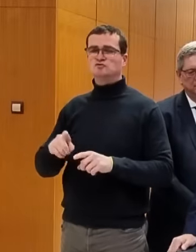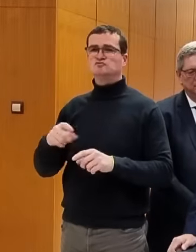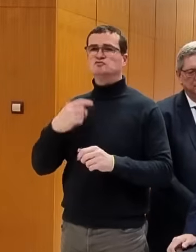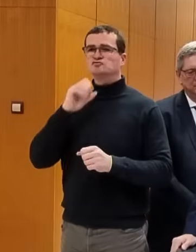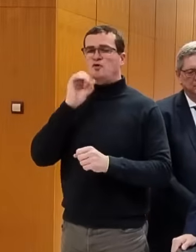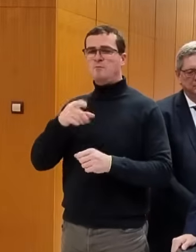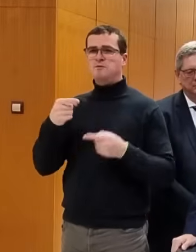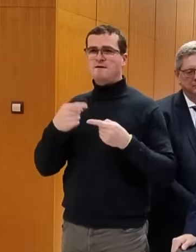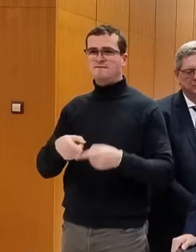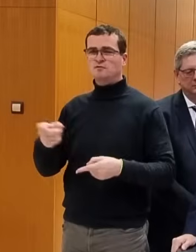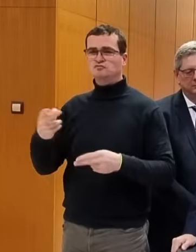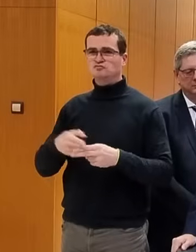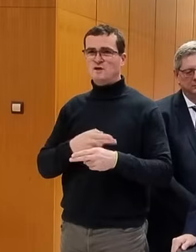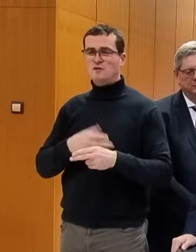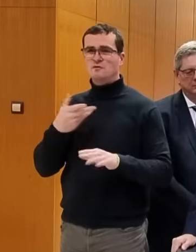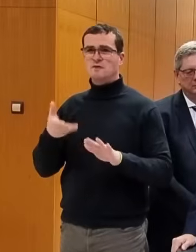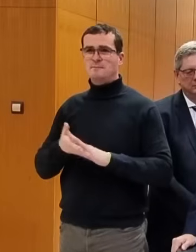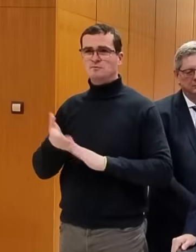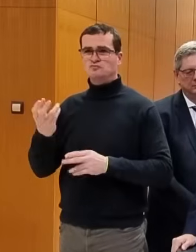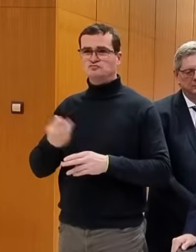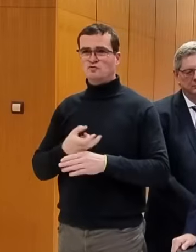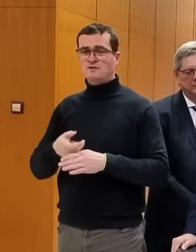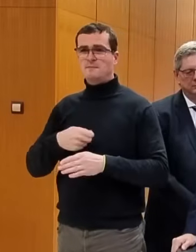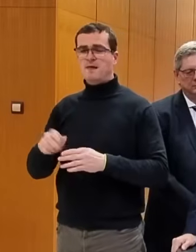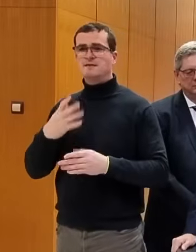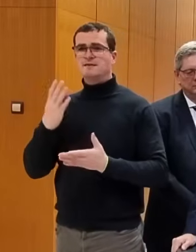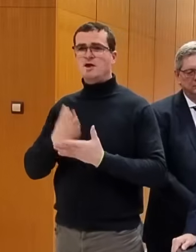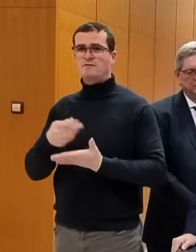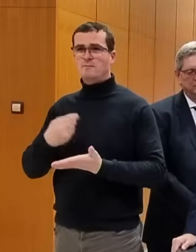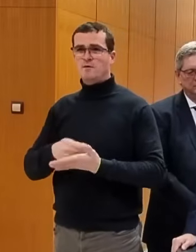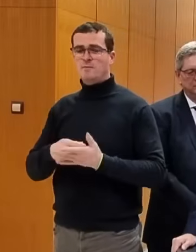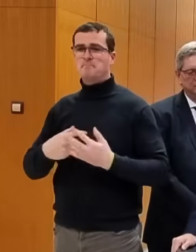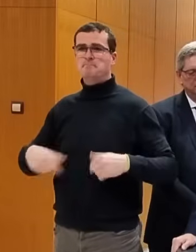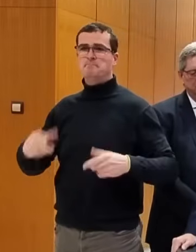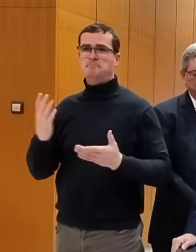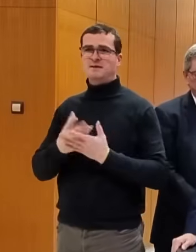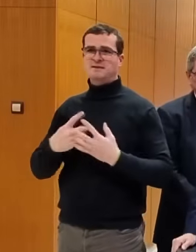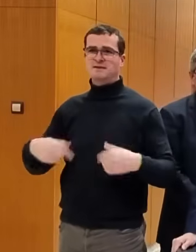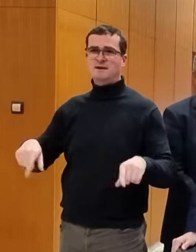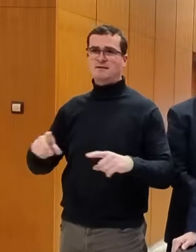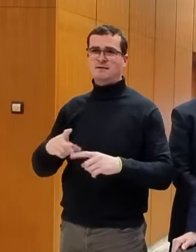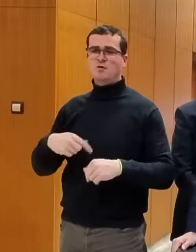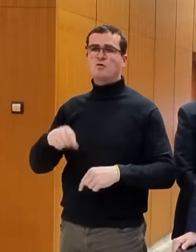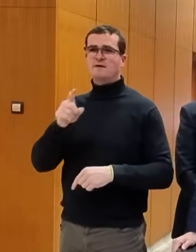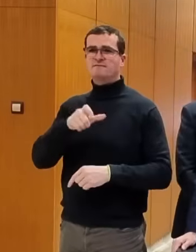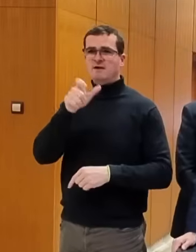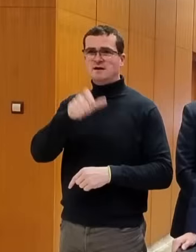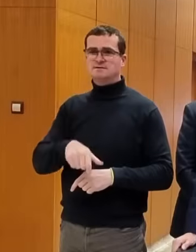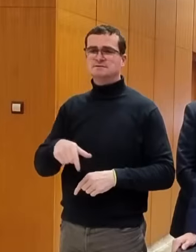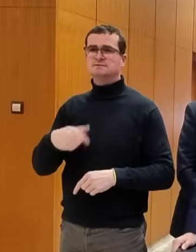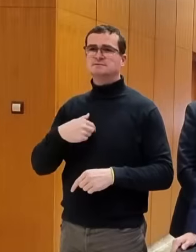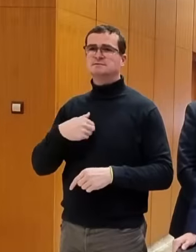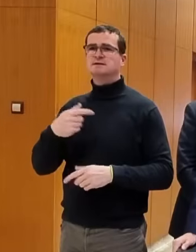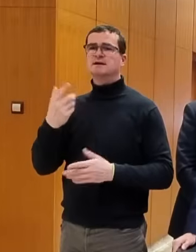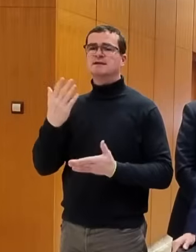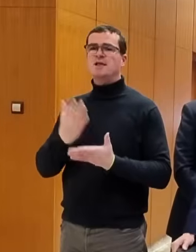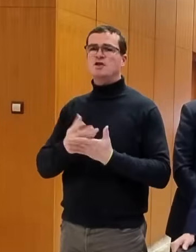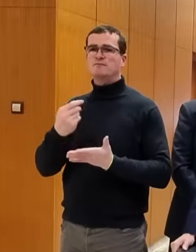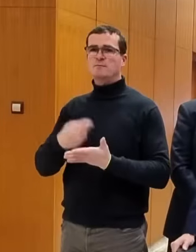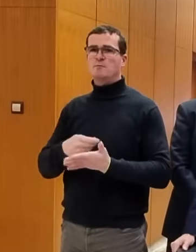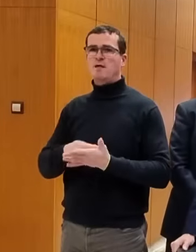žaloba voči štátu na náhradu škody, a to budú platiť len daňoví poplatníky, medzi ktorých samozrejme patríte. Teda okrem vás, pán kolega, ktorý ste daňoví poplatníkom u